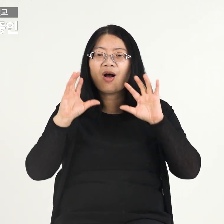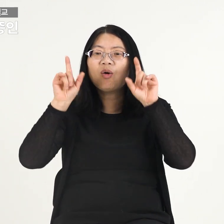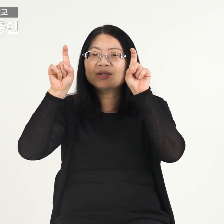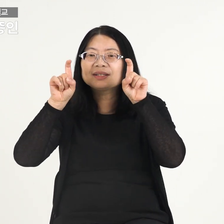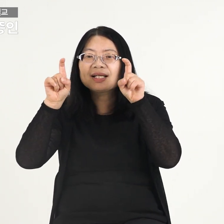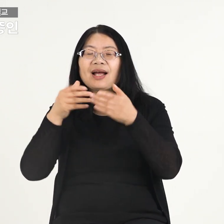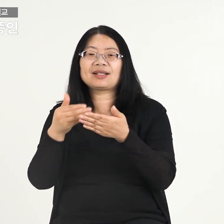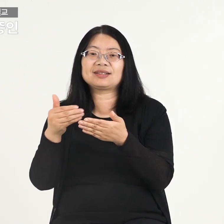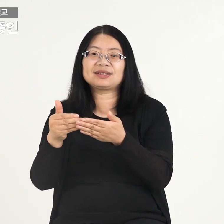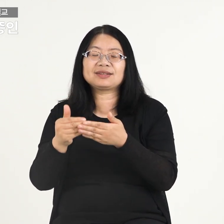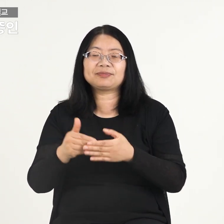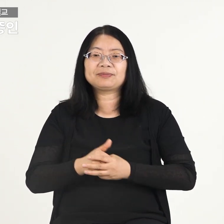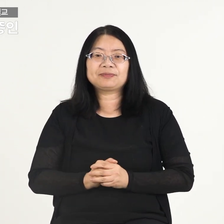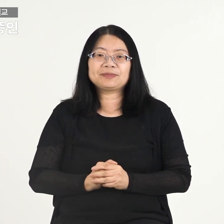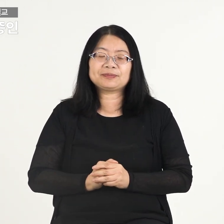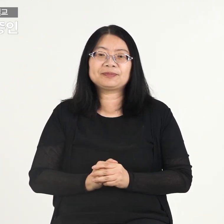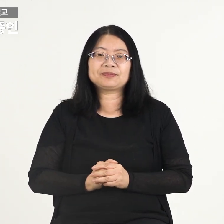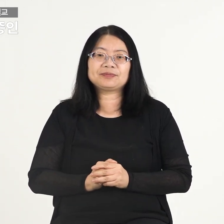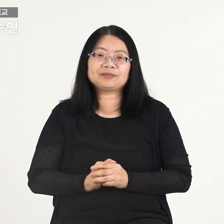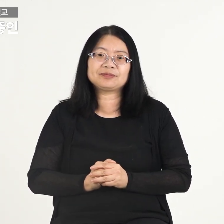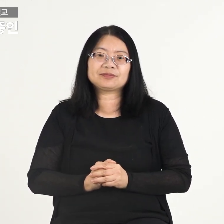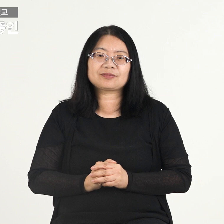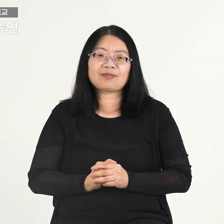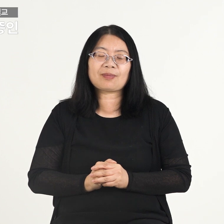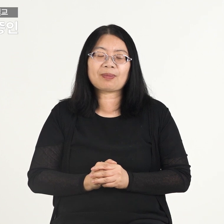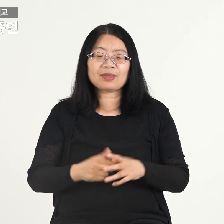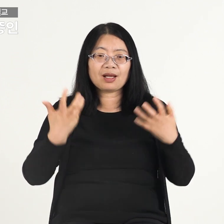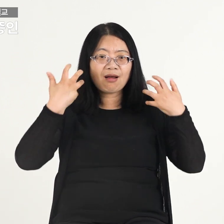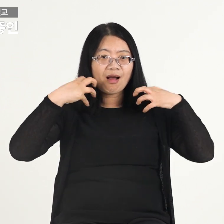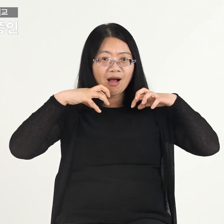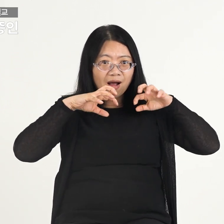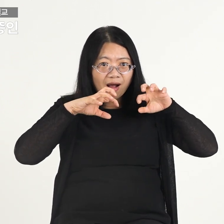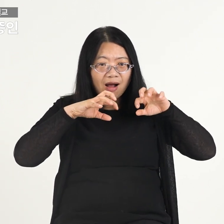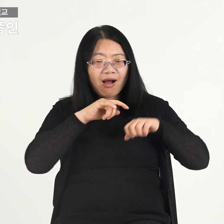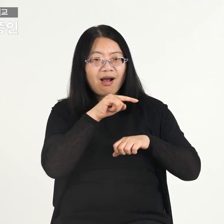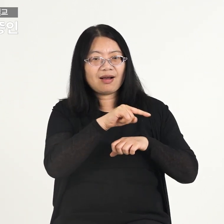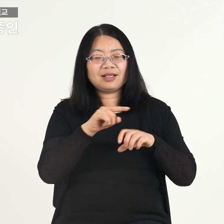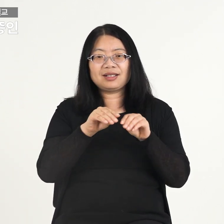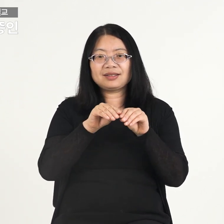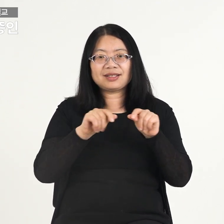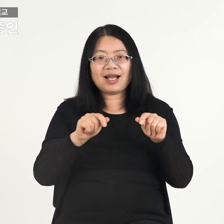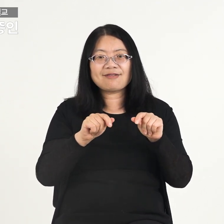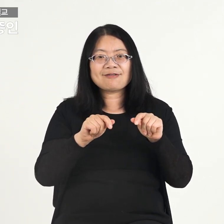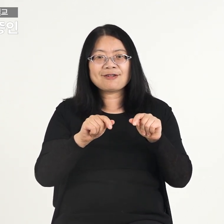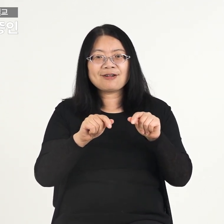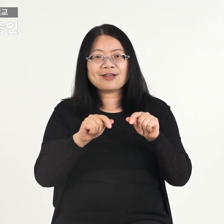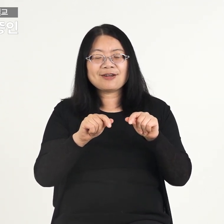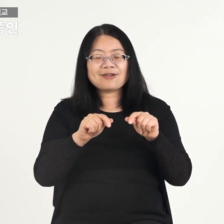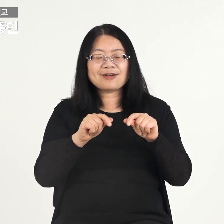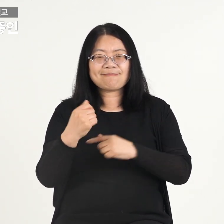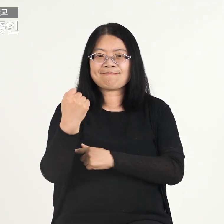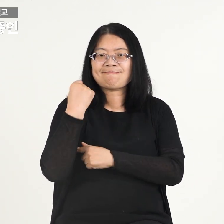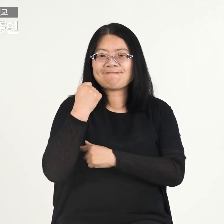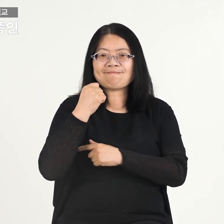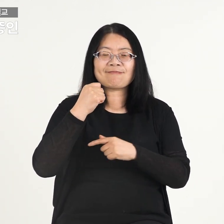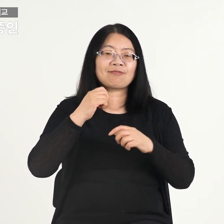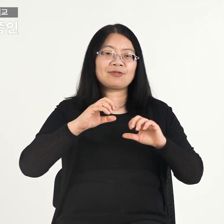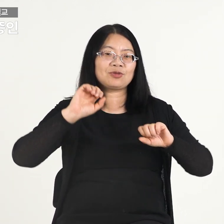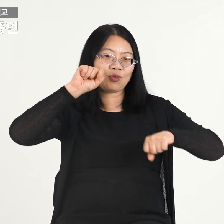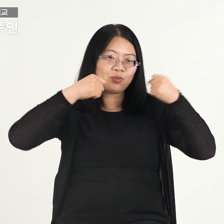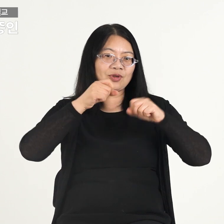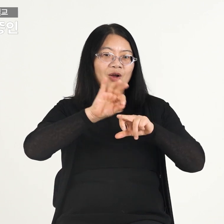양의 그림이었어요. 그 사자는 땅의 맹수 중의 왕이죠.